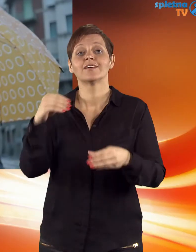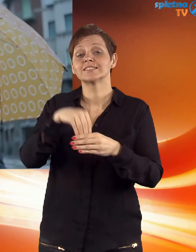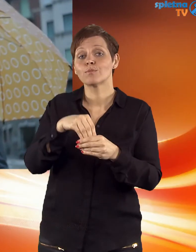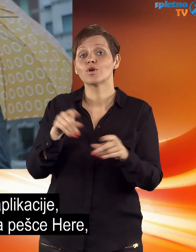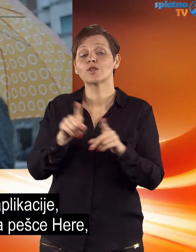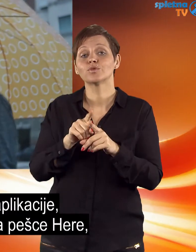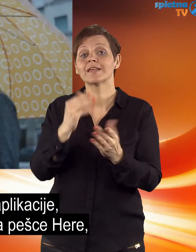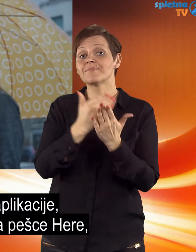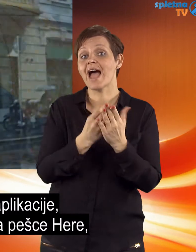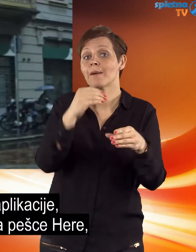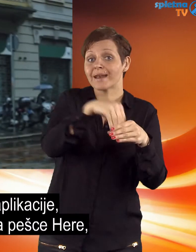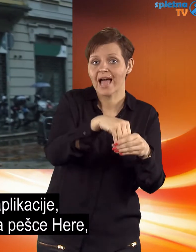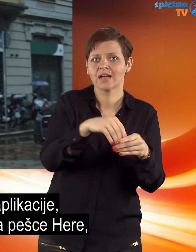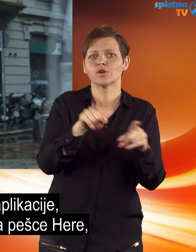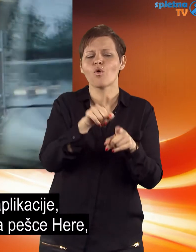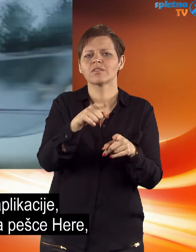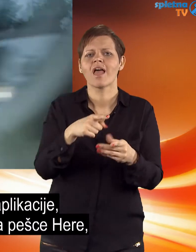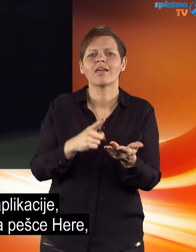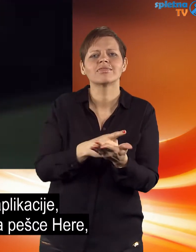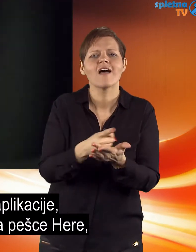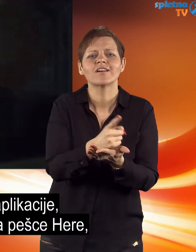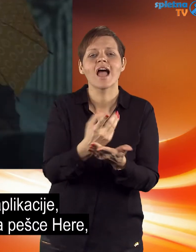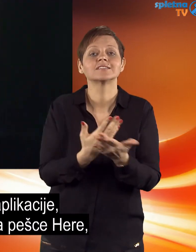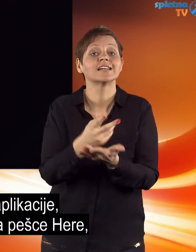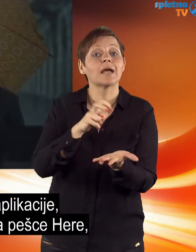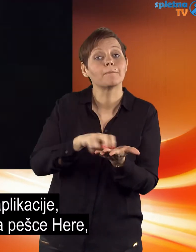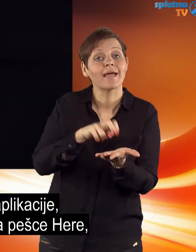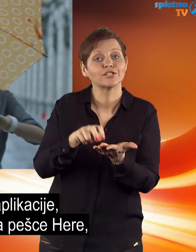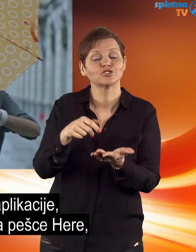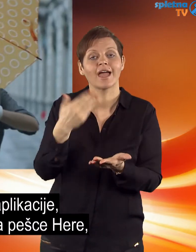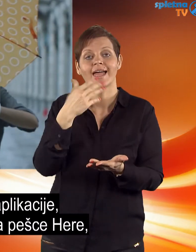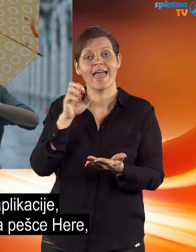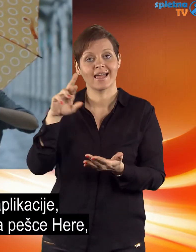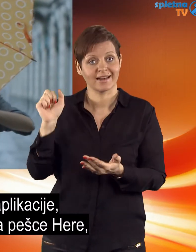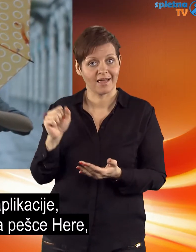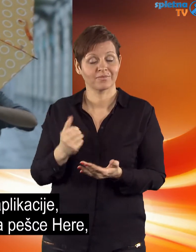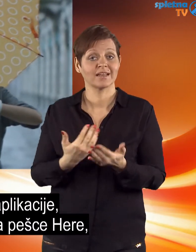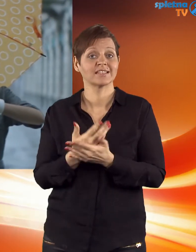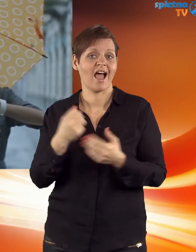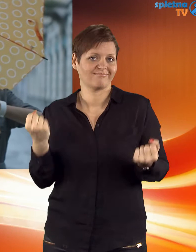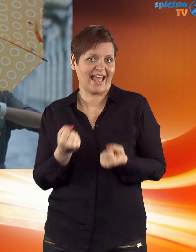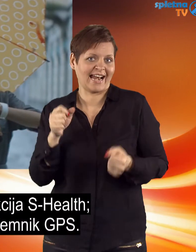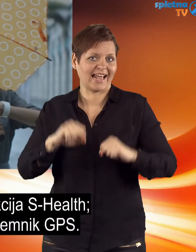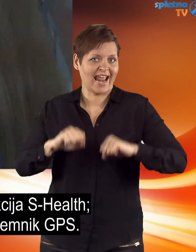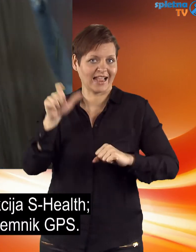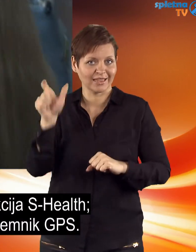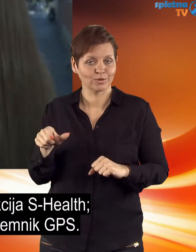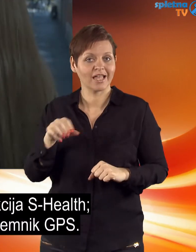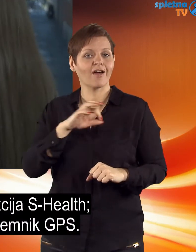Vsebuje tudi aplikacije, kot je navigacija za pešce HERE, za rekreativce funkcija S-Health, vgrajen